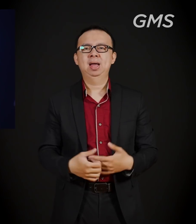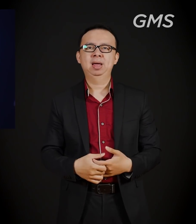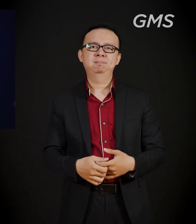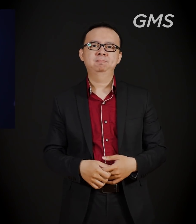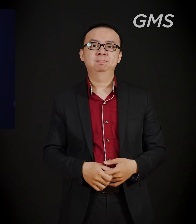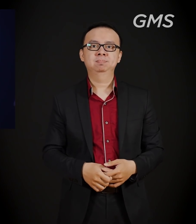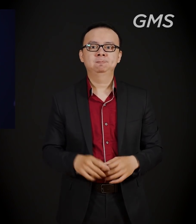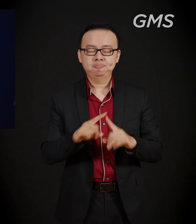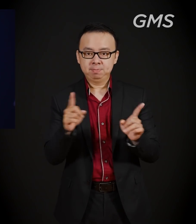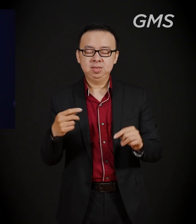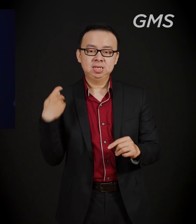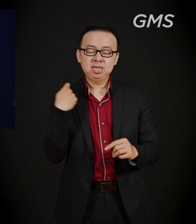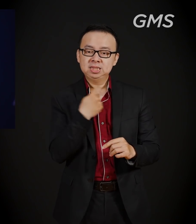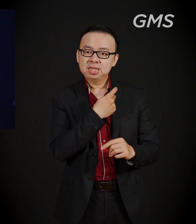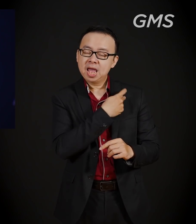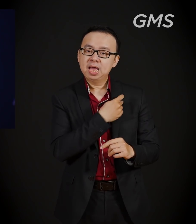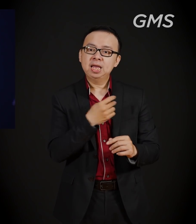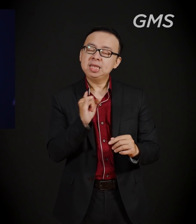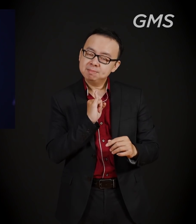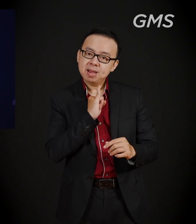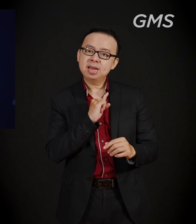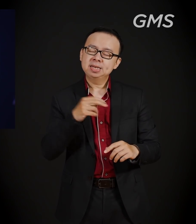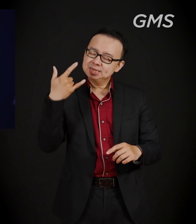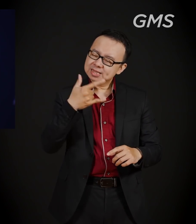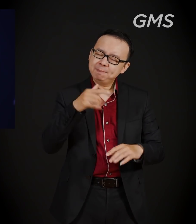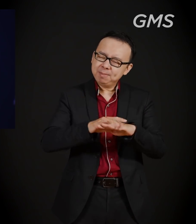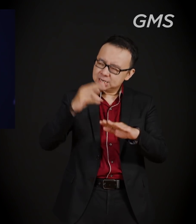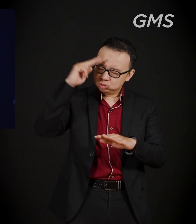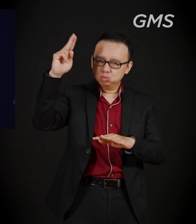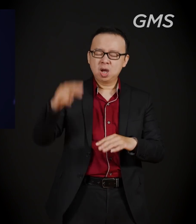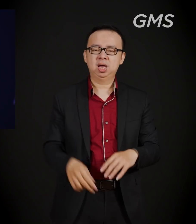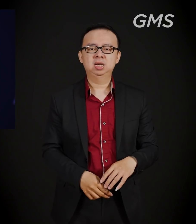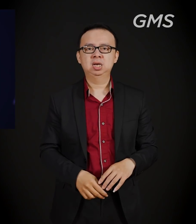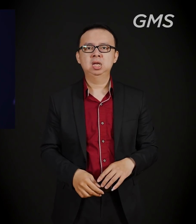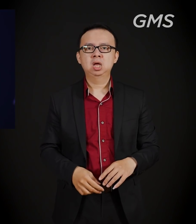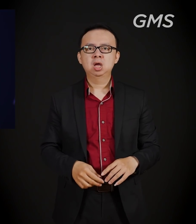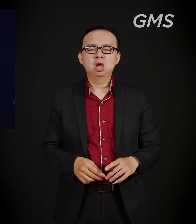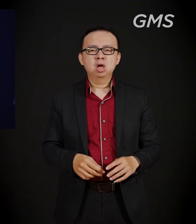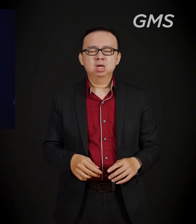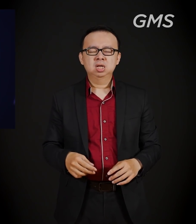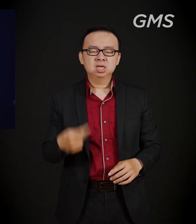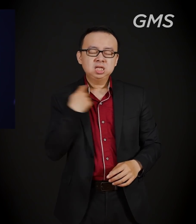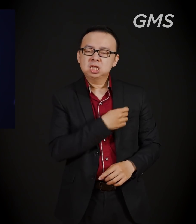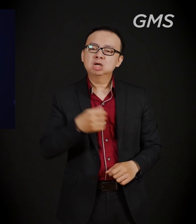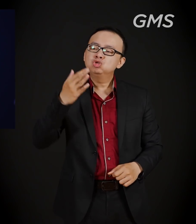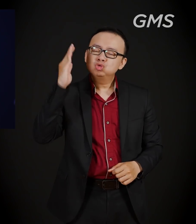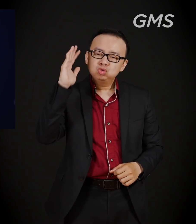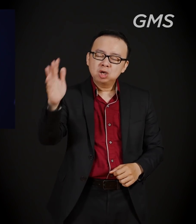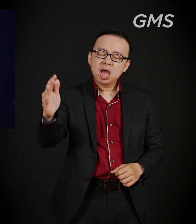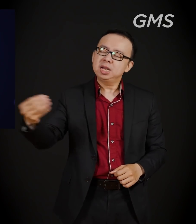Tapi kita gak akan merubah iman kita kepada Tuhan. Saudara-saudara yang sudah memang diurapi dengan karunia berbahasa roh, kenapa gak menyembah